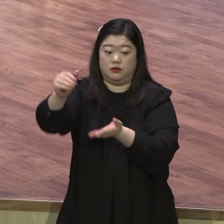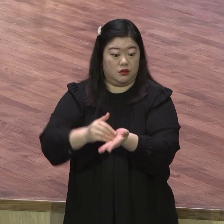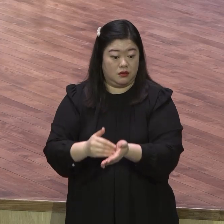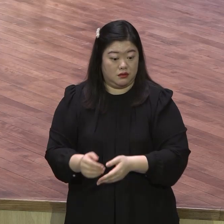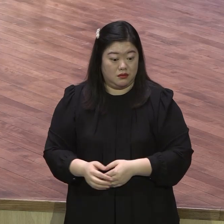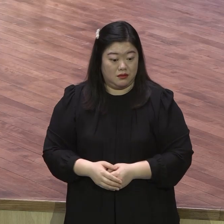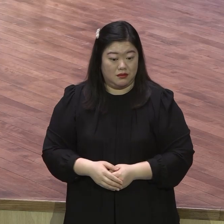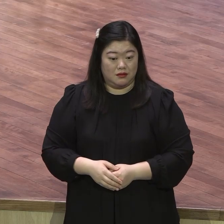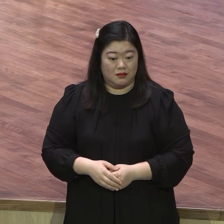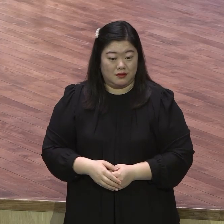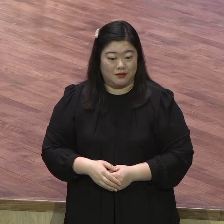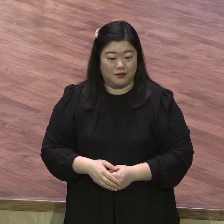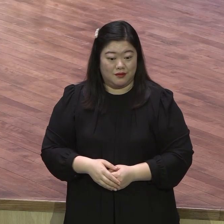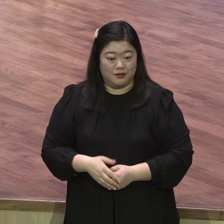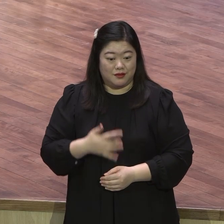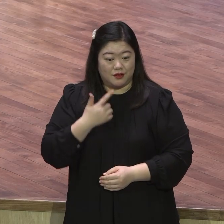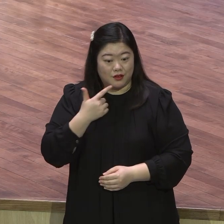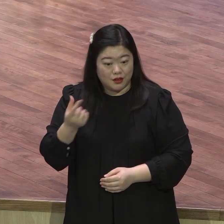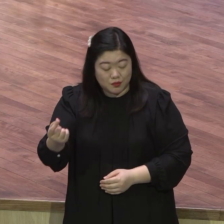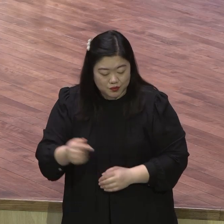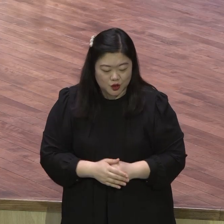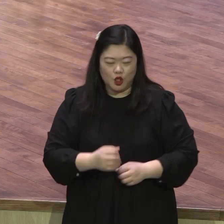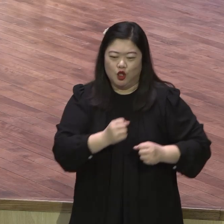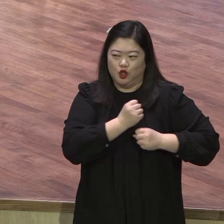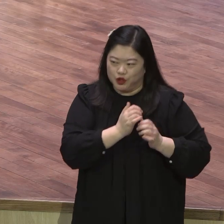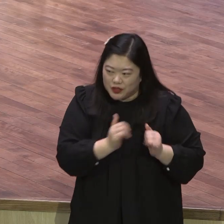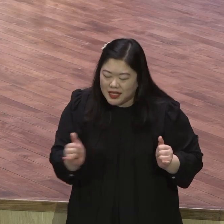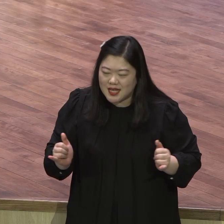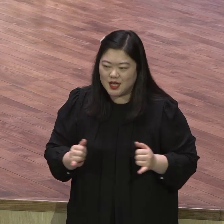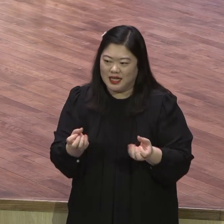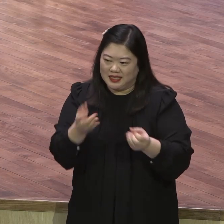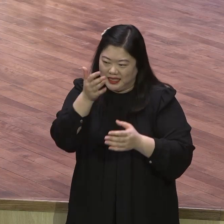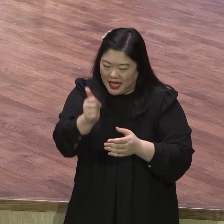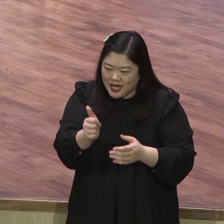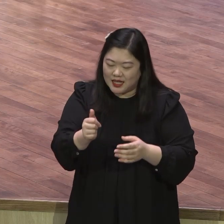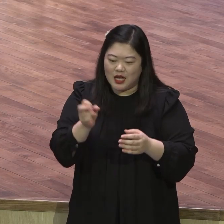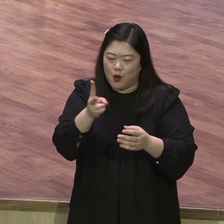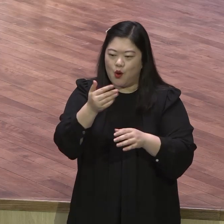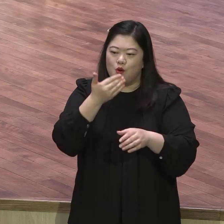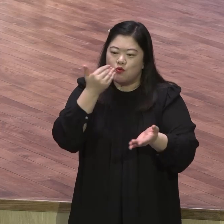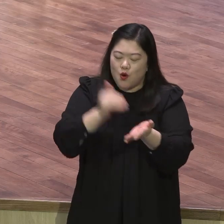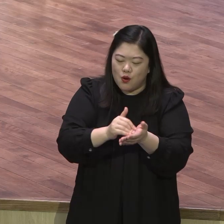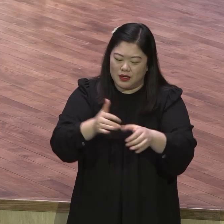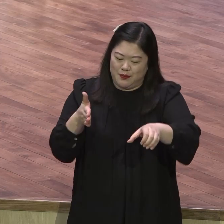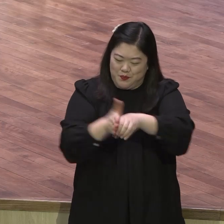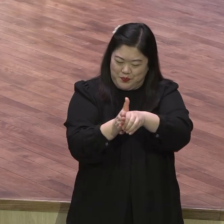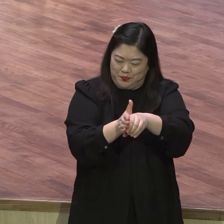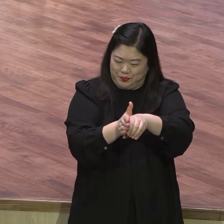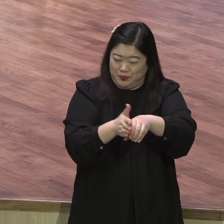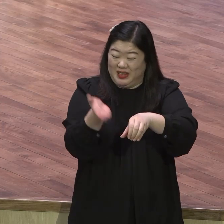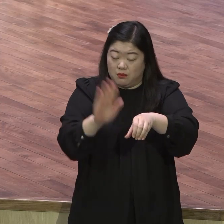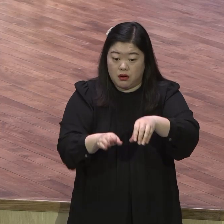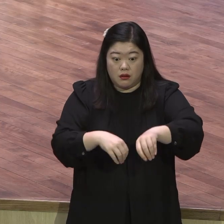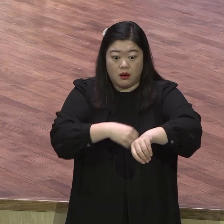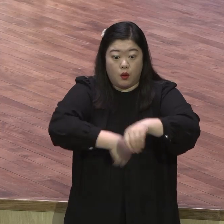오히려 이런 것들이 이런 많은 군인들 포함해서 모든 이것들이 다 부활의 증거가 되어버렸죠.